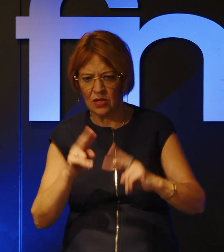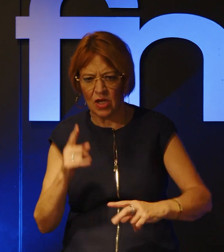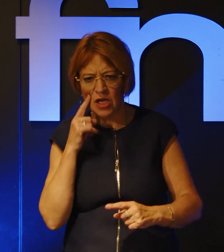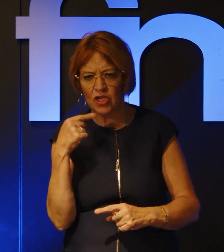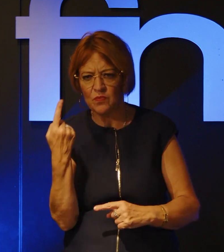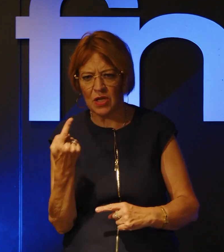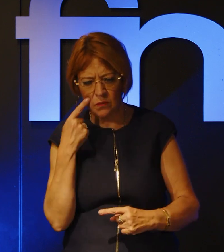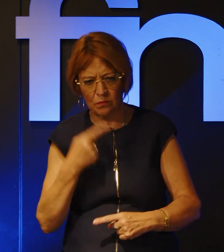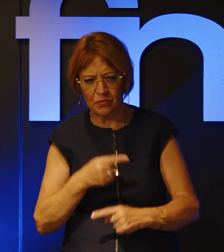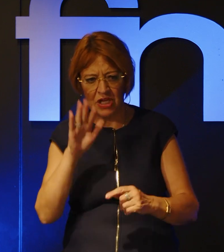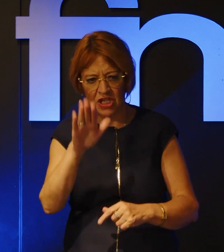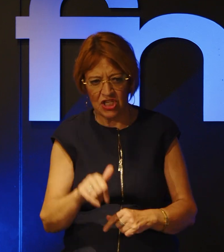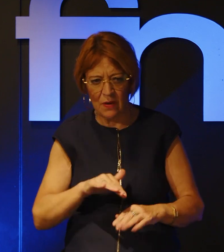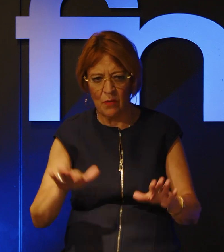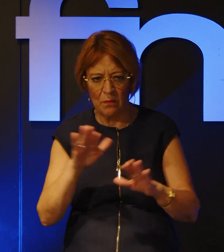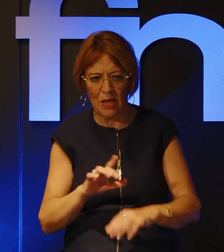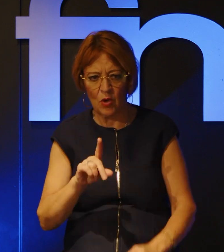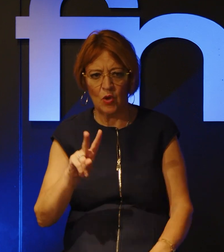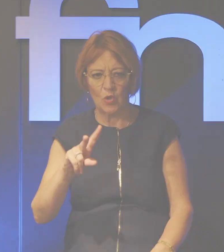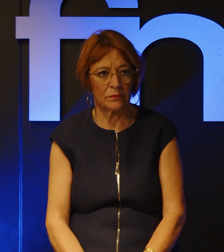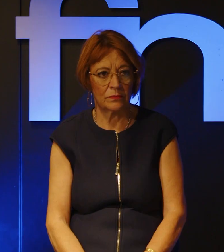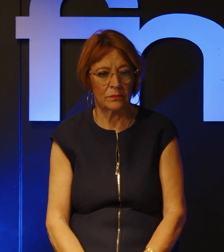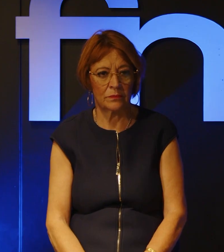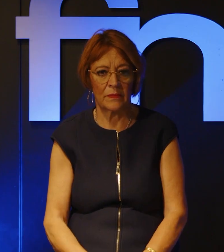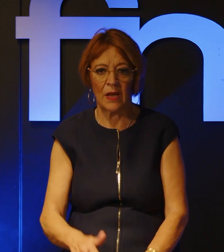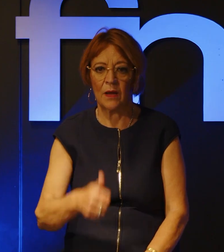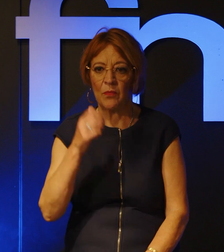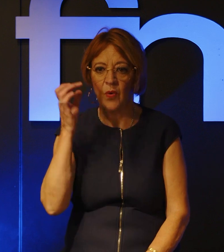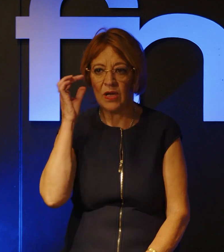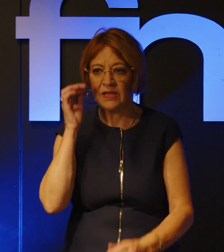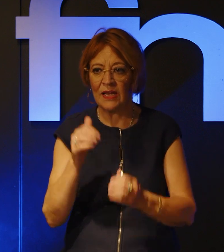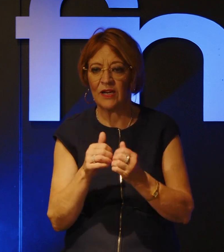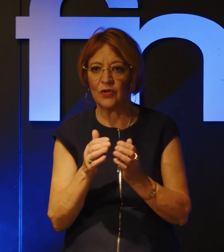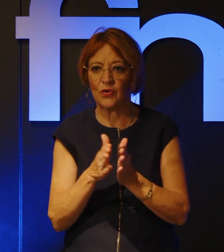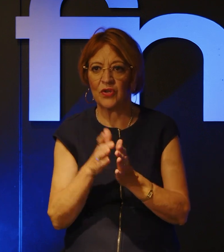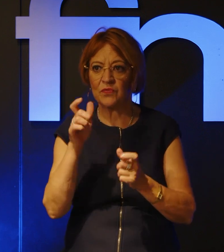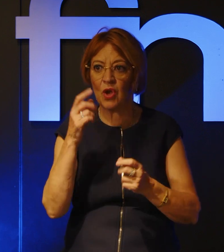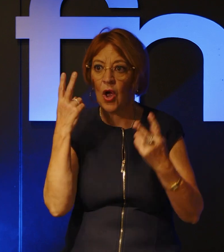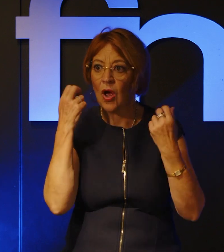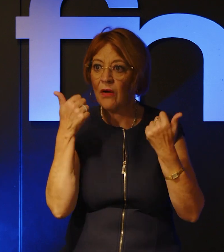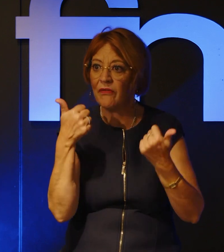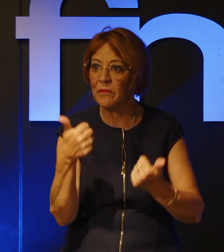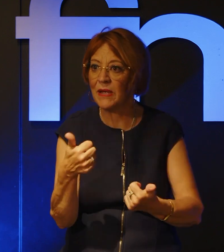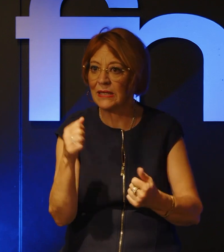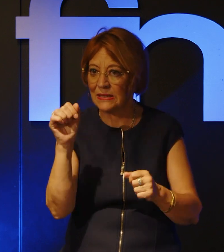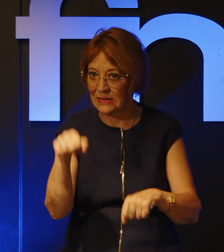especialidade chama o palco Luana Cunha Ferreira Boa tarde a todas as pessoas ou vem-me bem